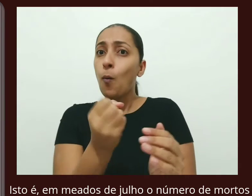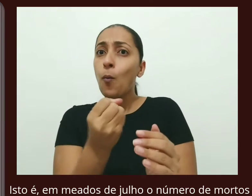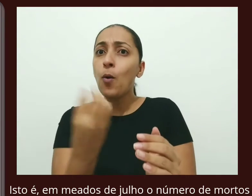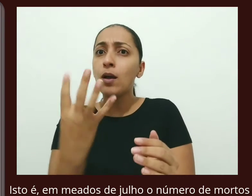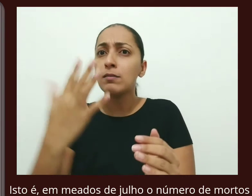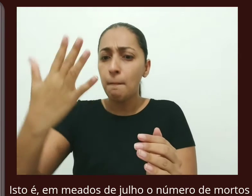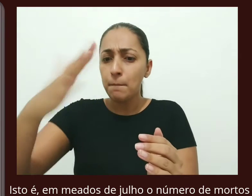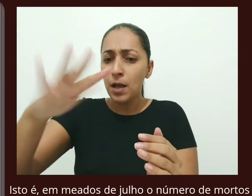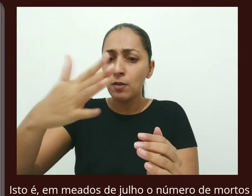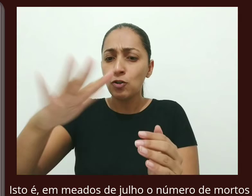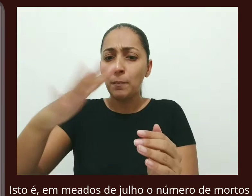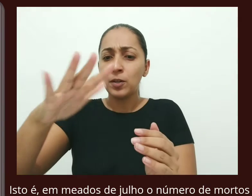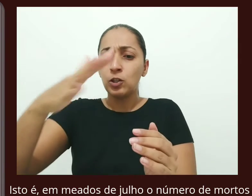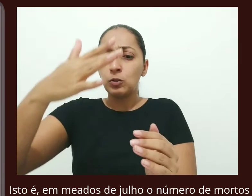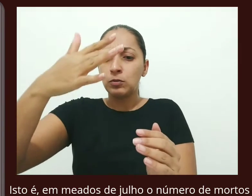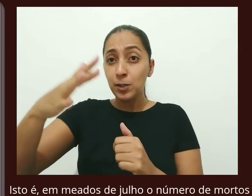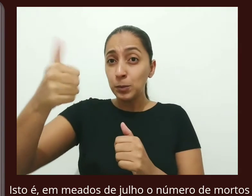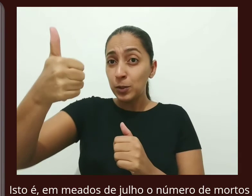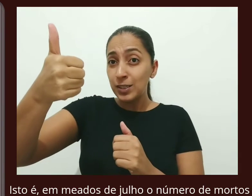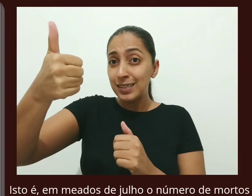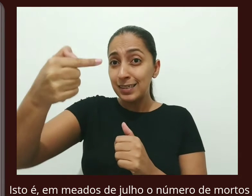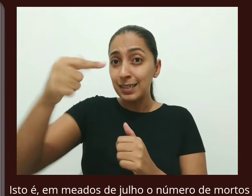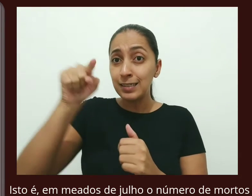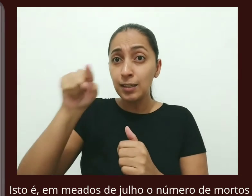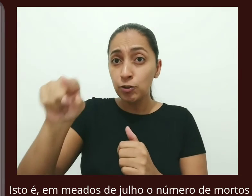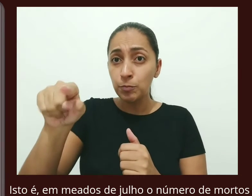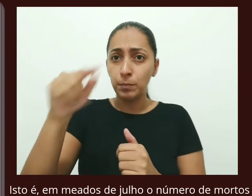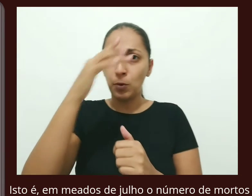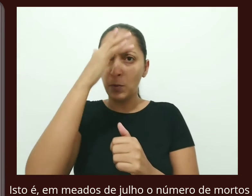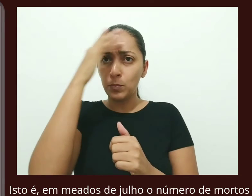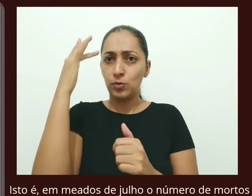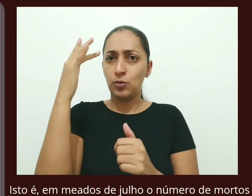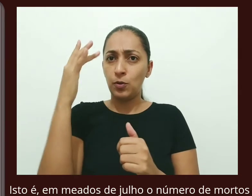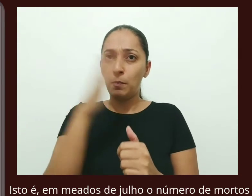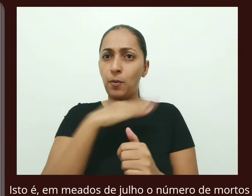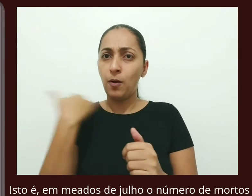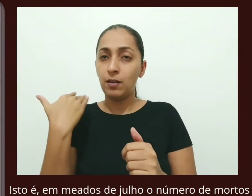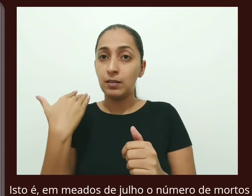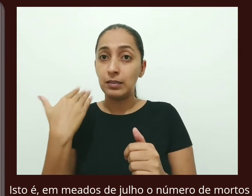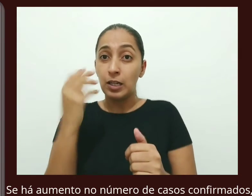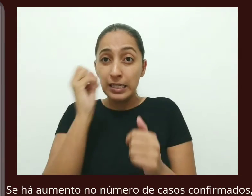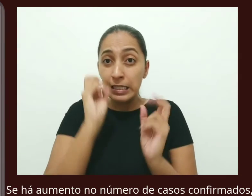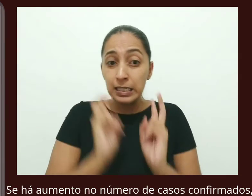aproximadamente 17 mil pessoas em 2 semanas.